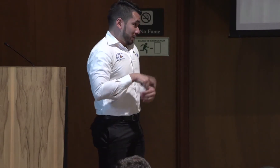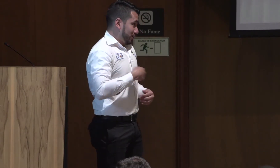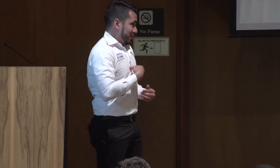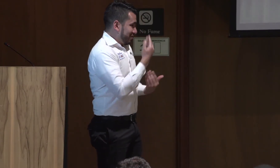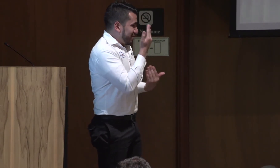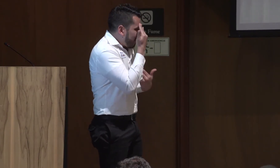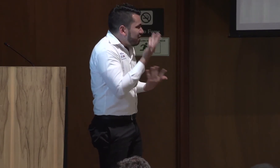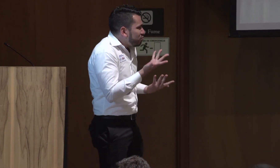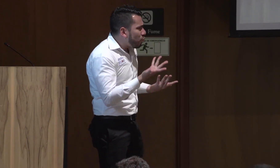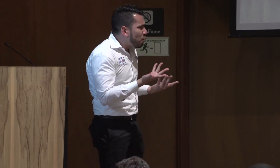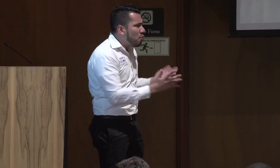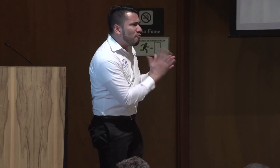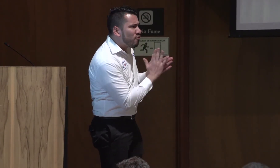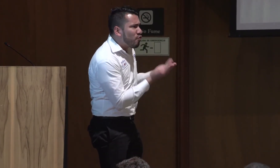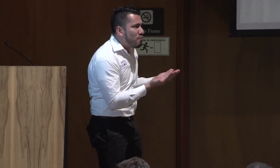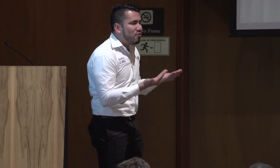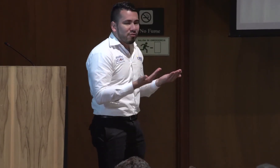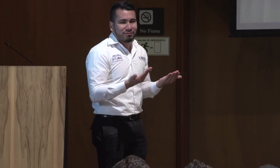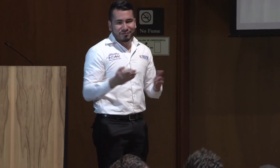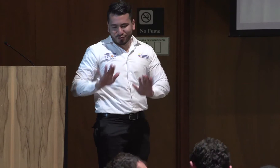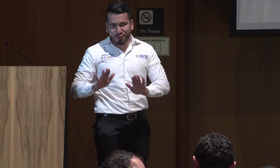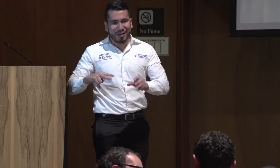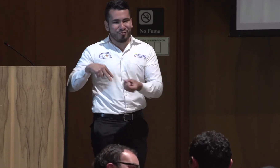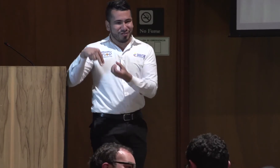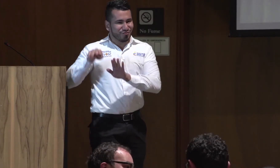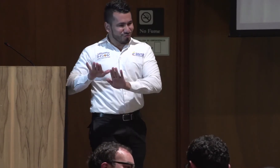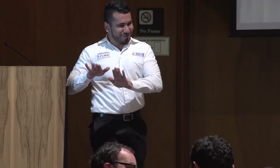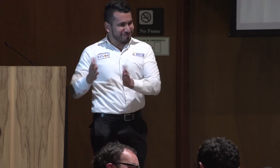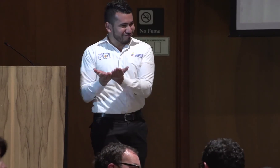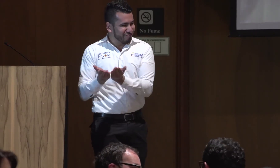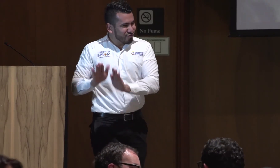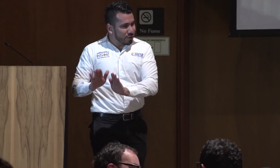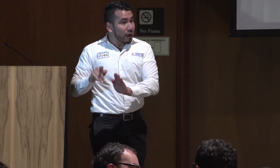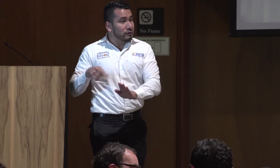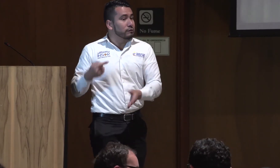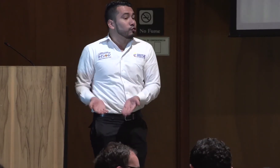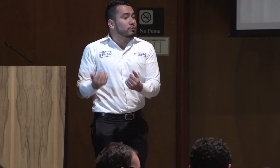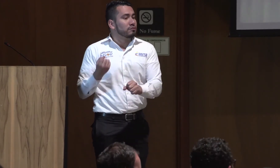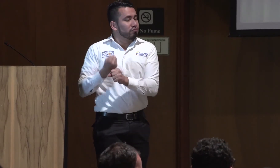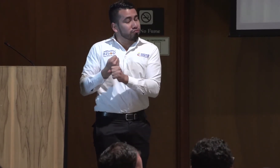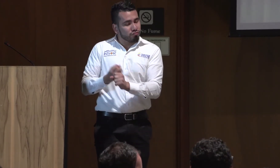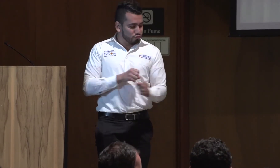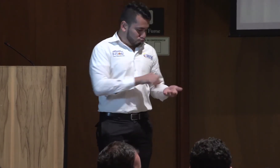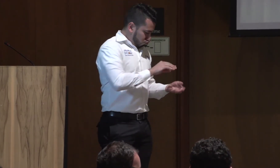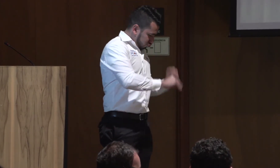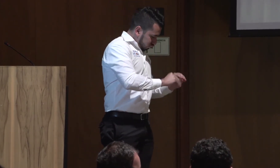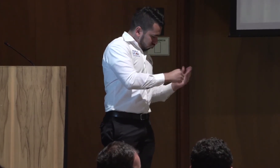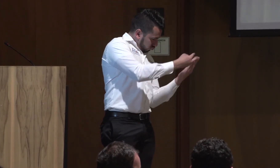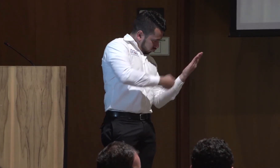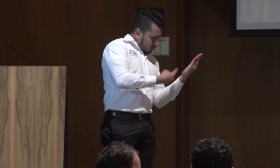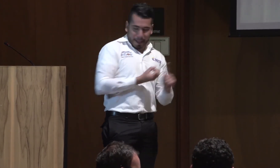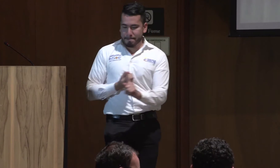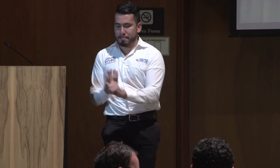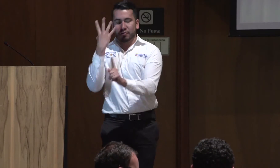ámbito educativo, en donde efectivamente pues este trabajo va a tener un impacto sumamente significativo